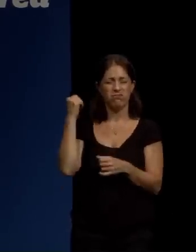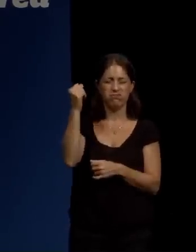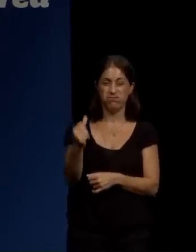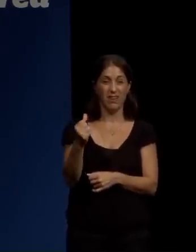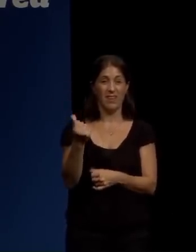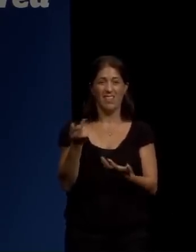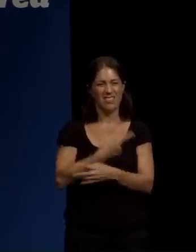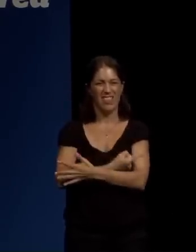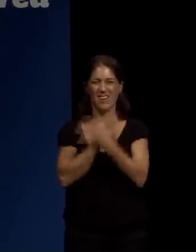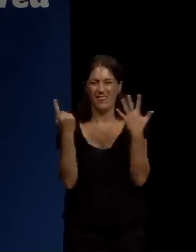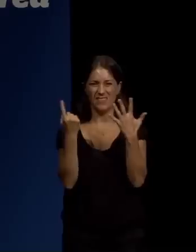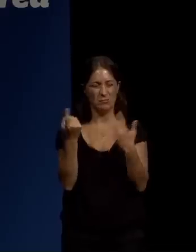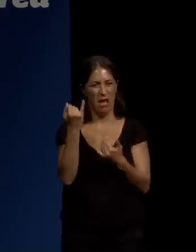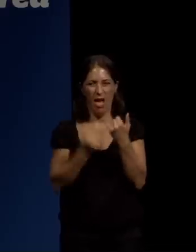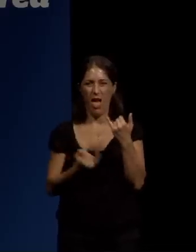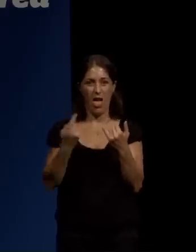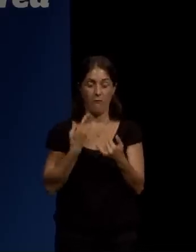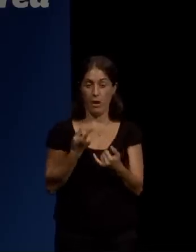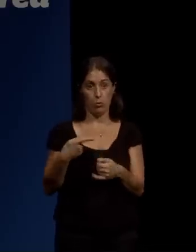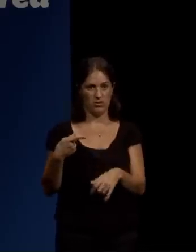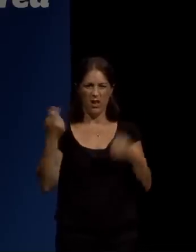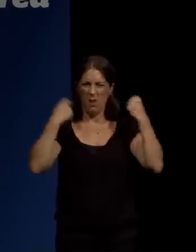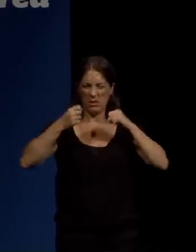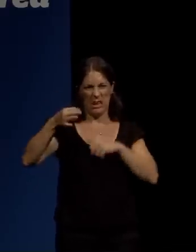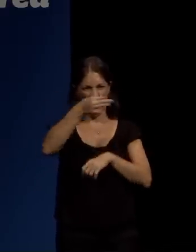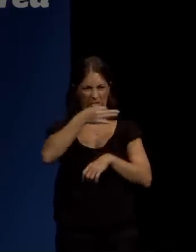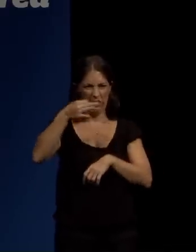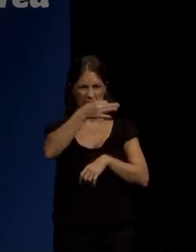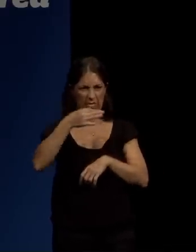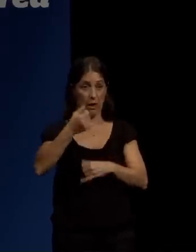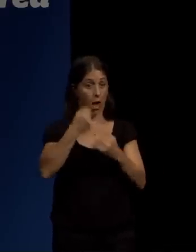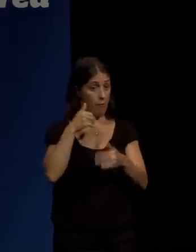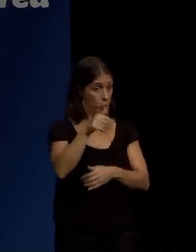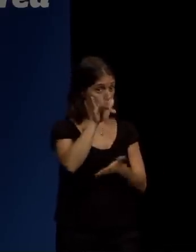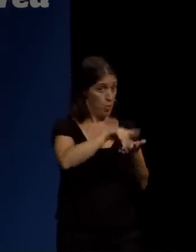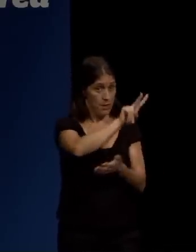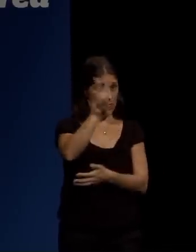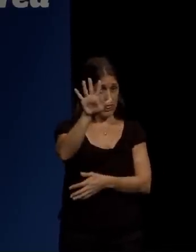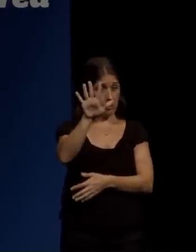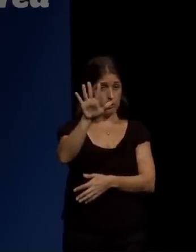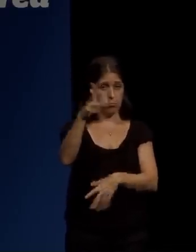meses por esa práctica sectaria que acabará o día 25 de setembro.